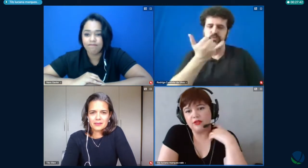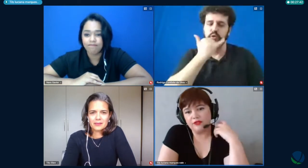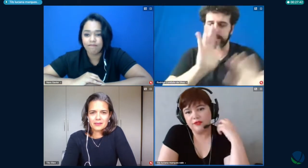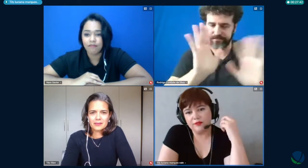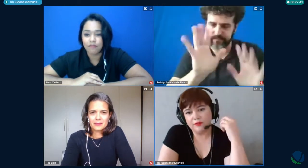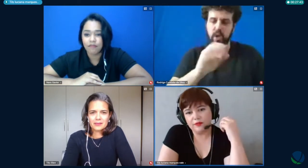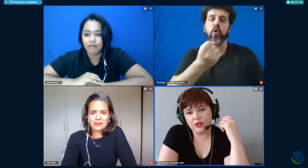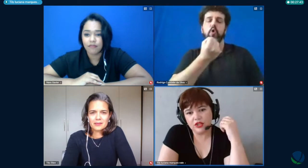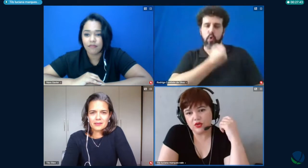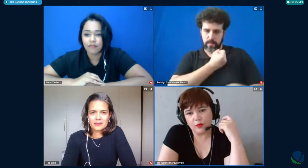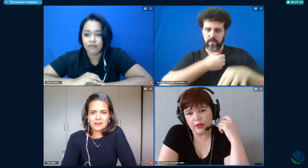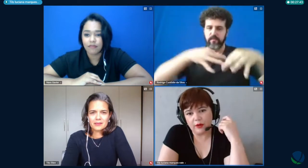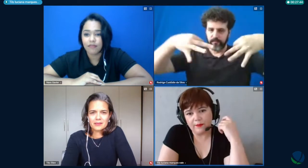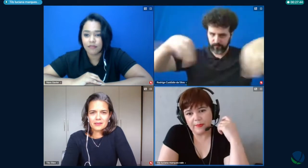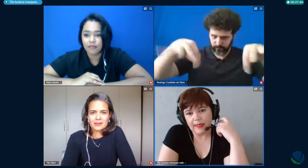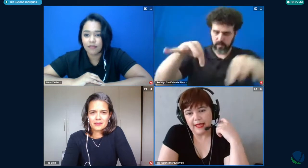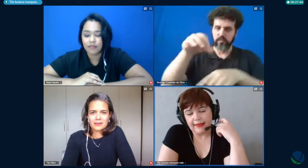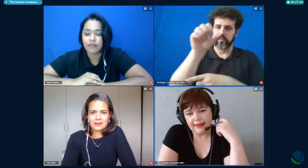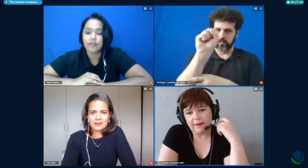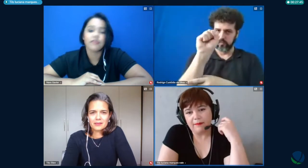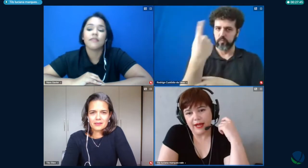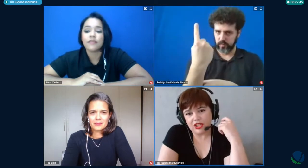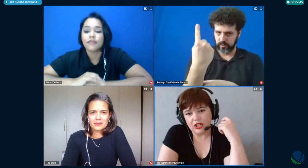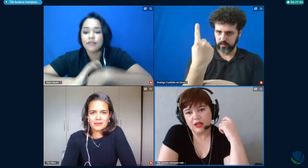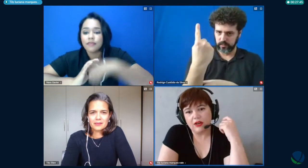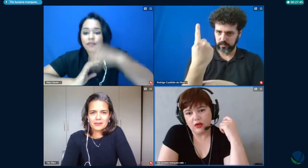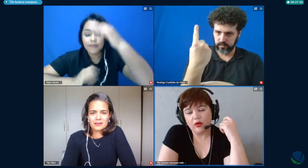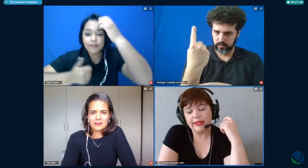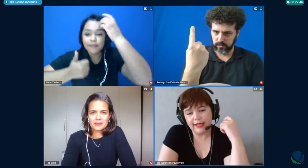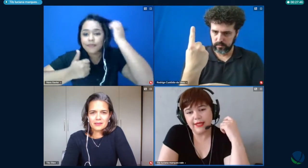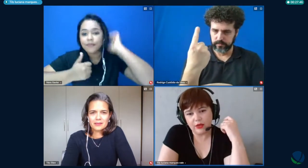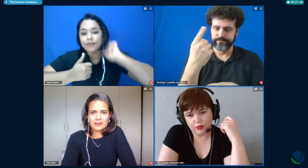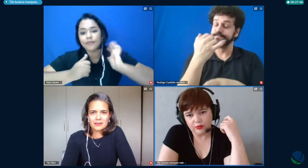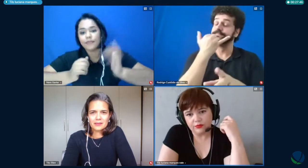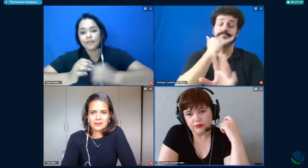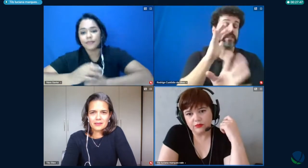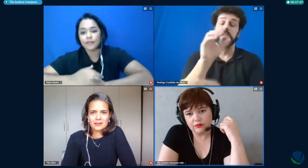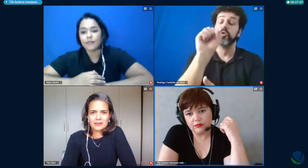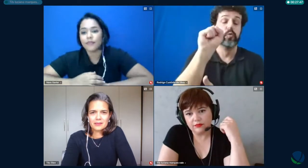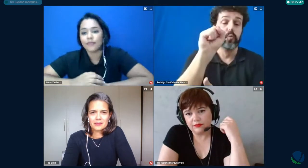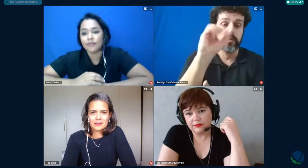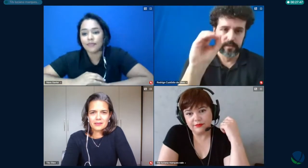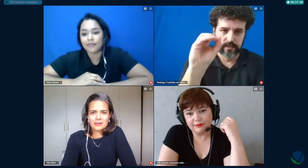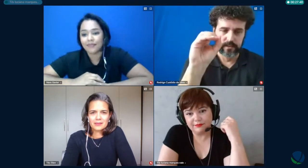Já no... Desculpe, não. Na página 81.